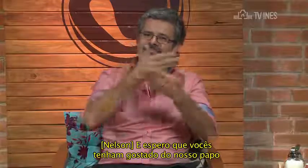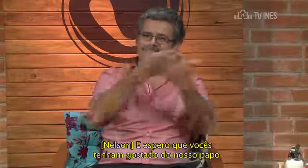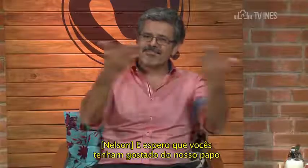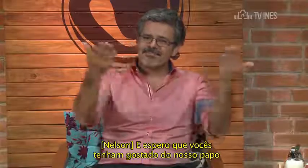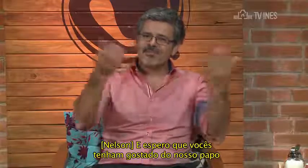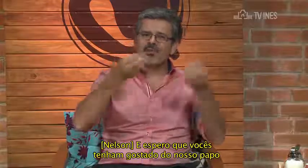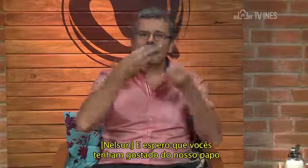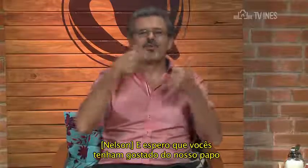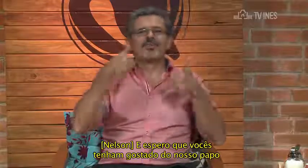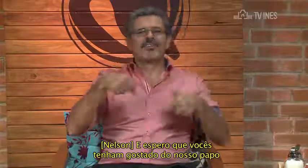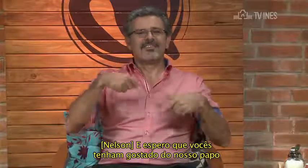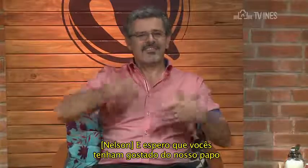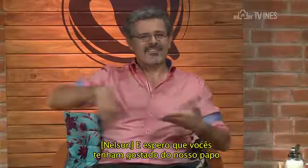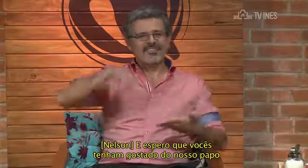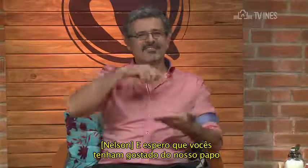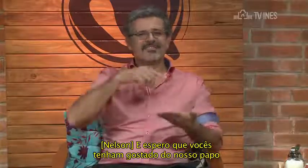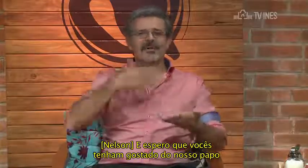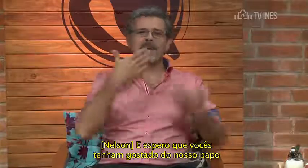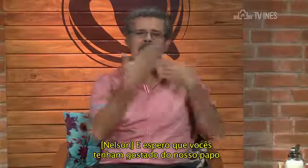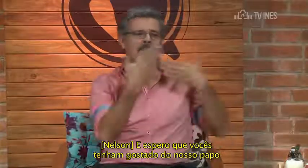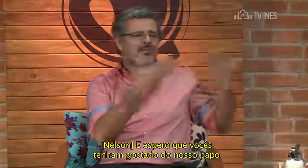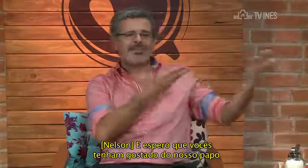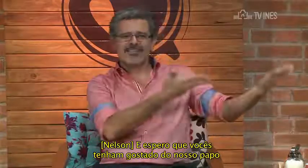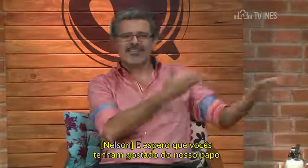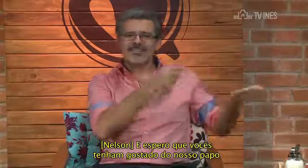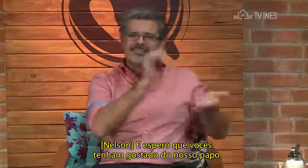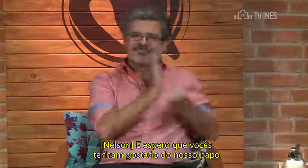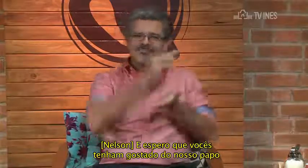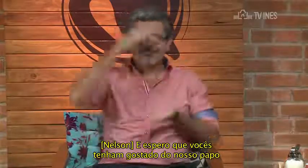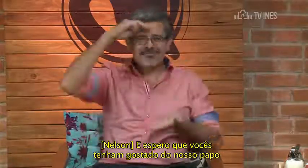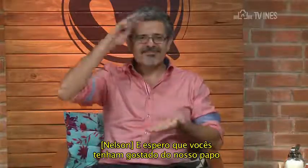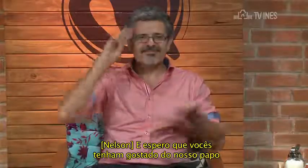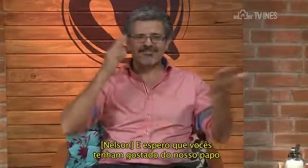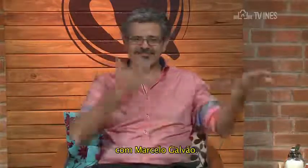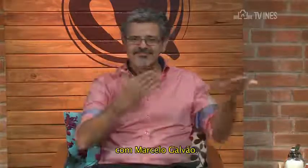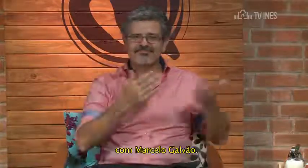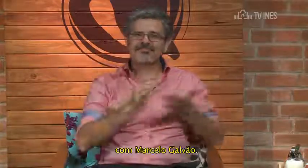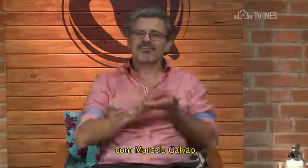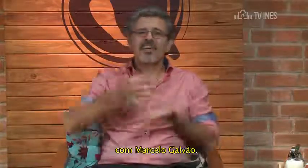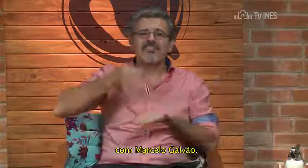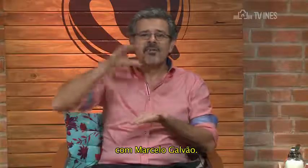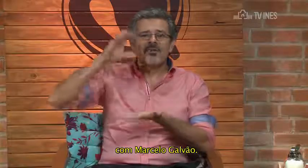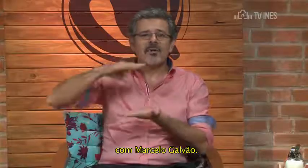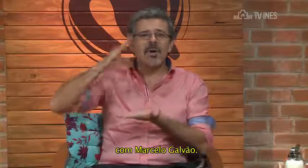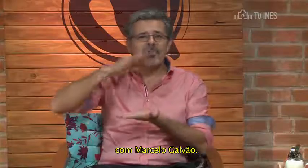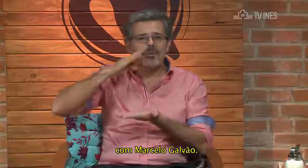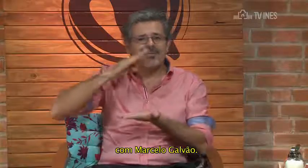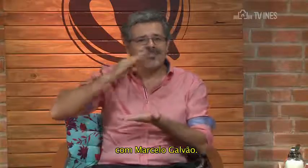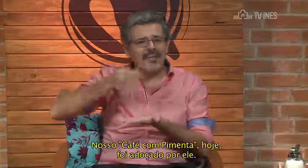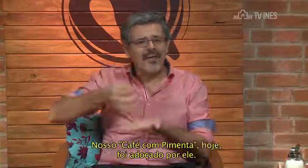E espero que vocês tenham gostado do nosso papo com Marcelo